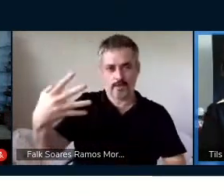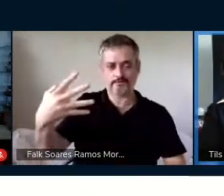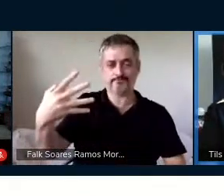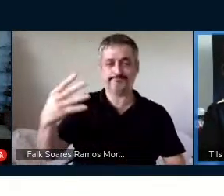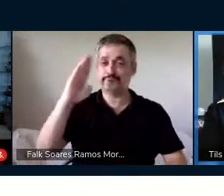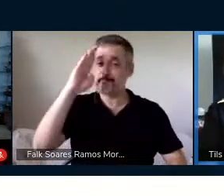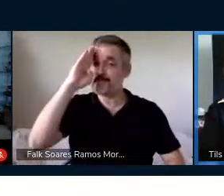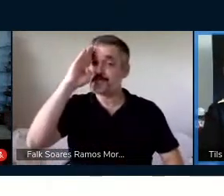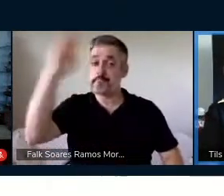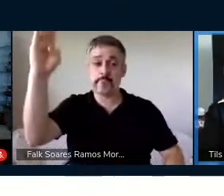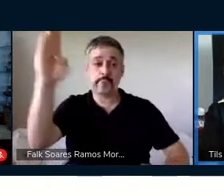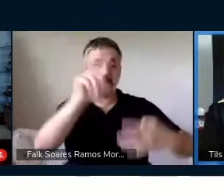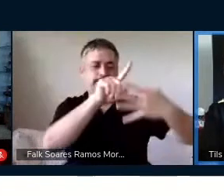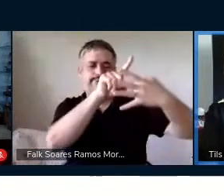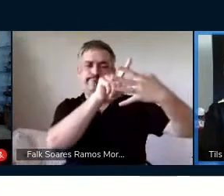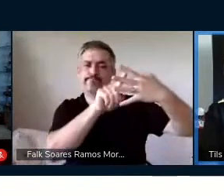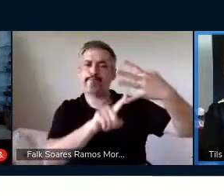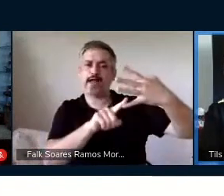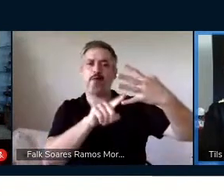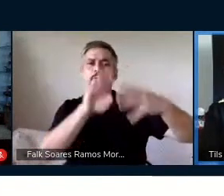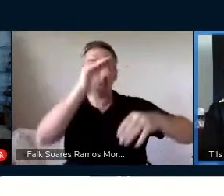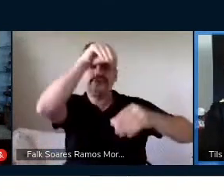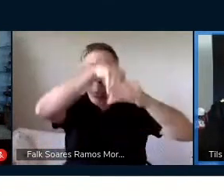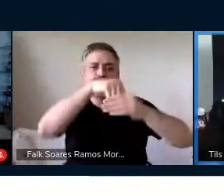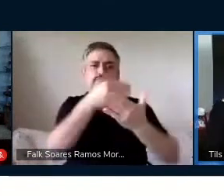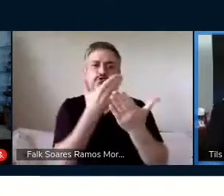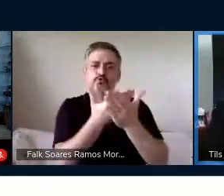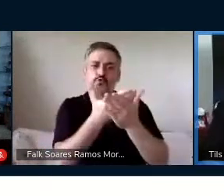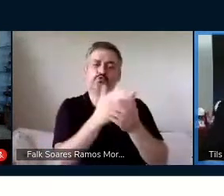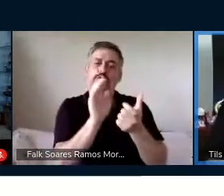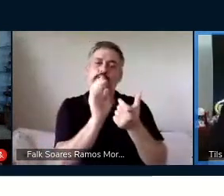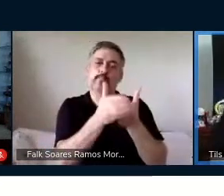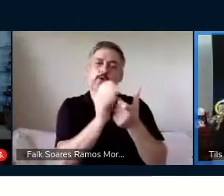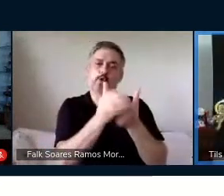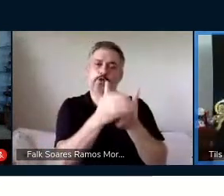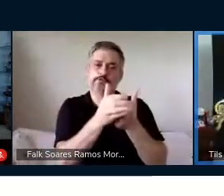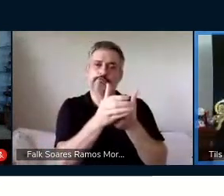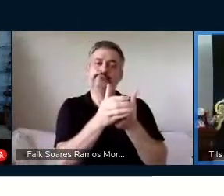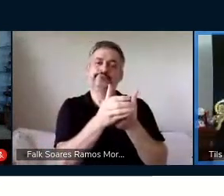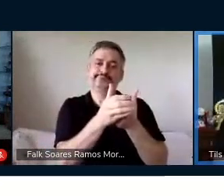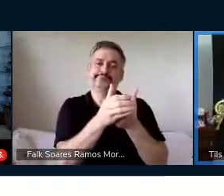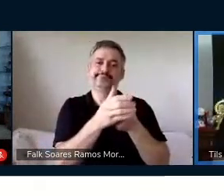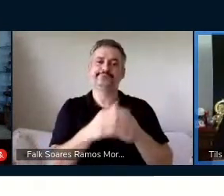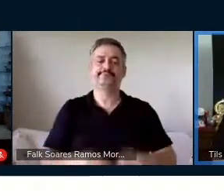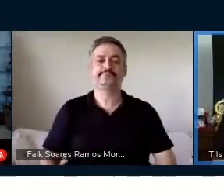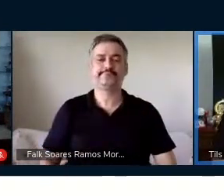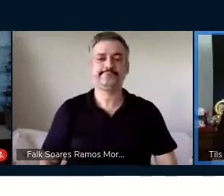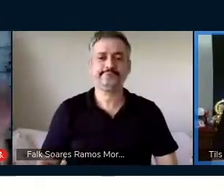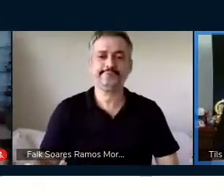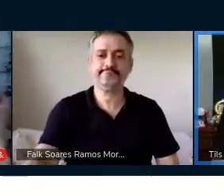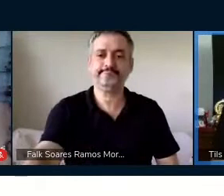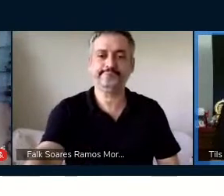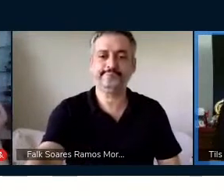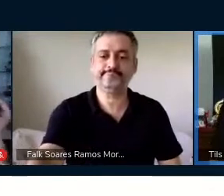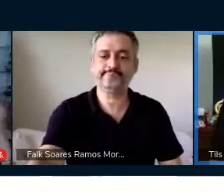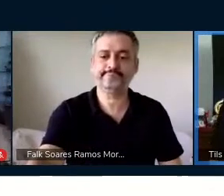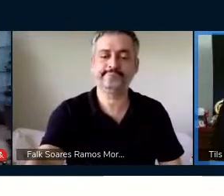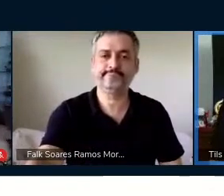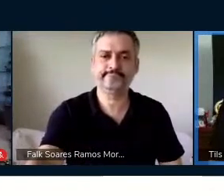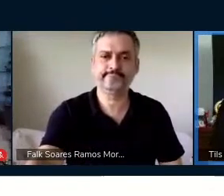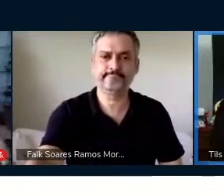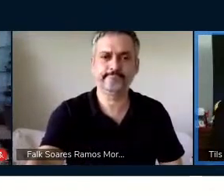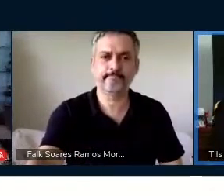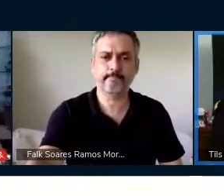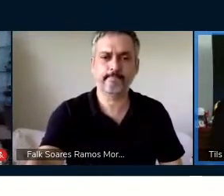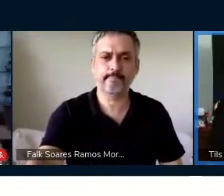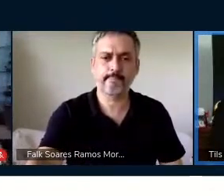tradução, no ano de 2004, da Bélgica. Então, nós temos esses principais teóricos acerca da terminologia